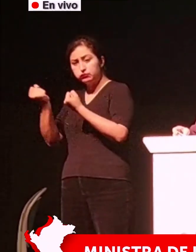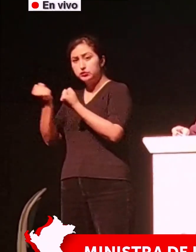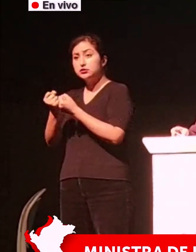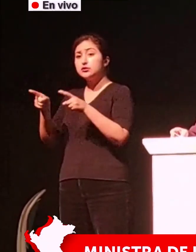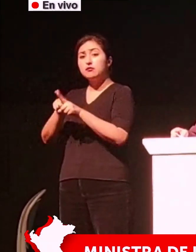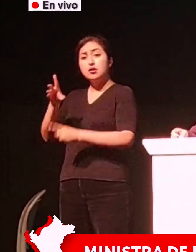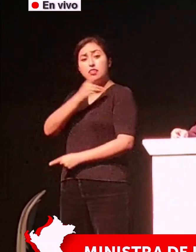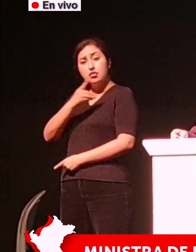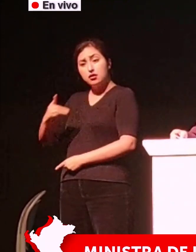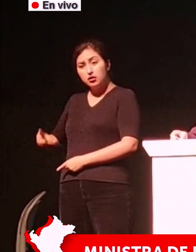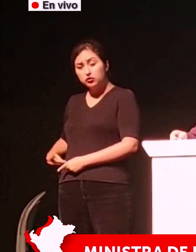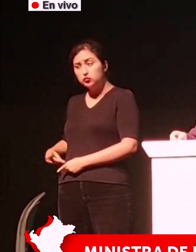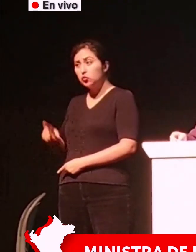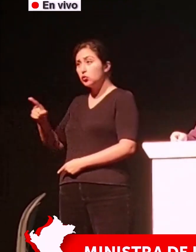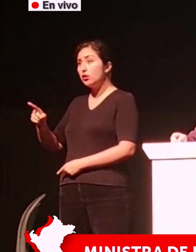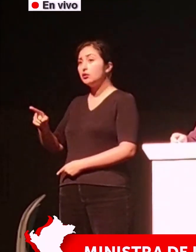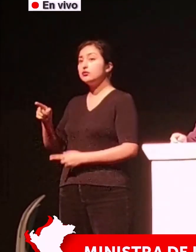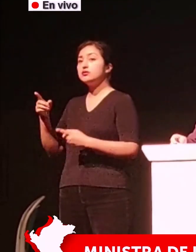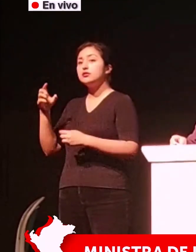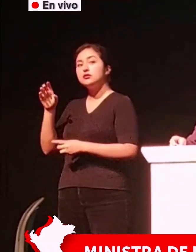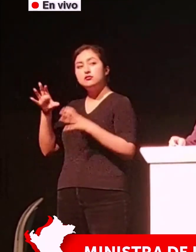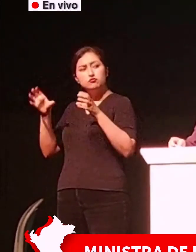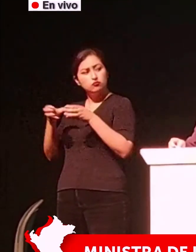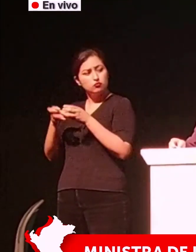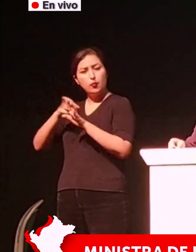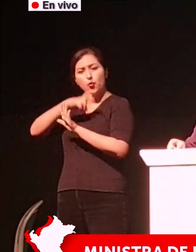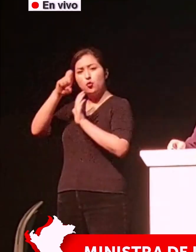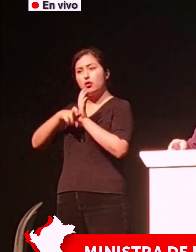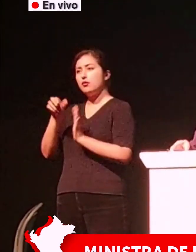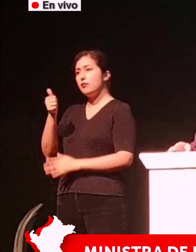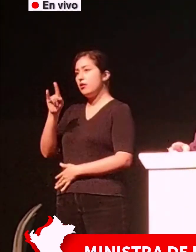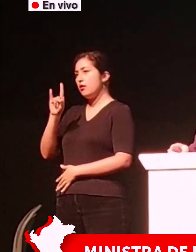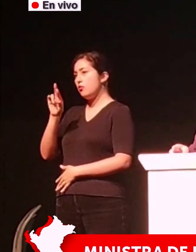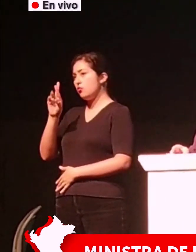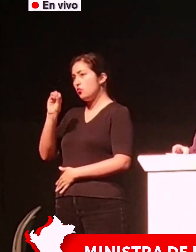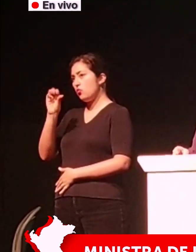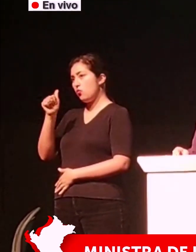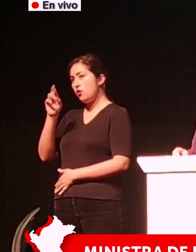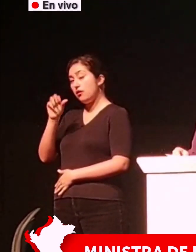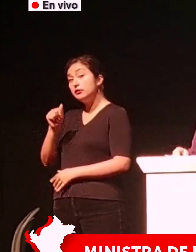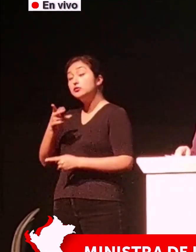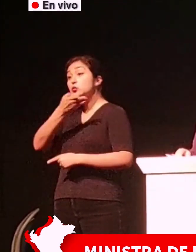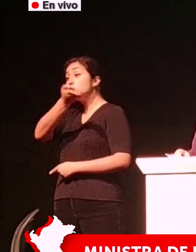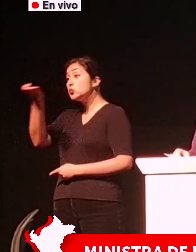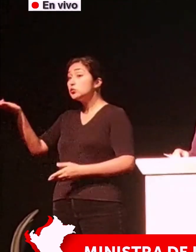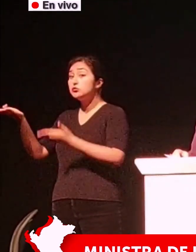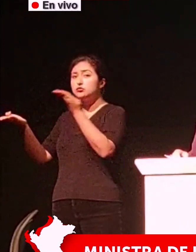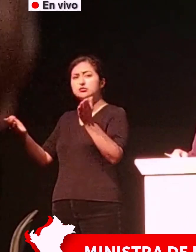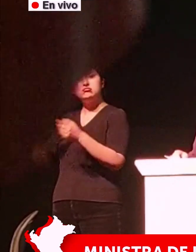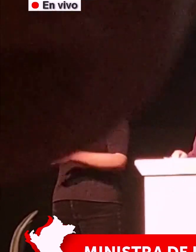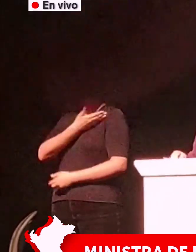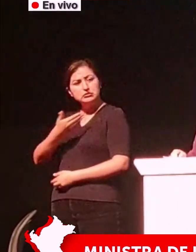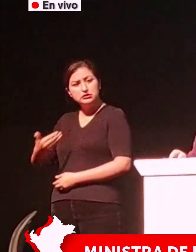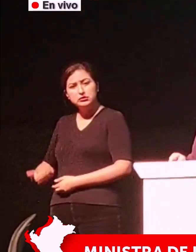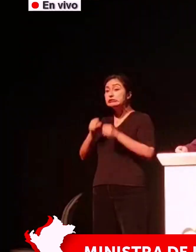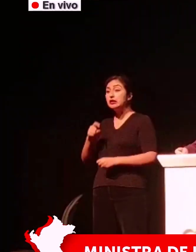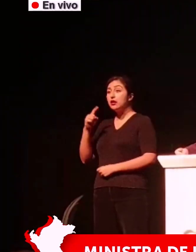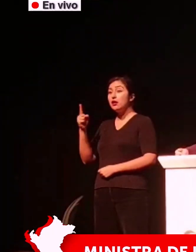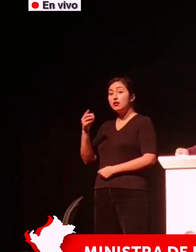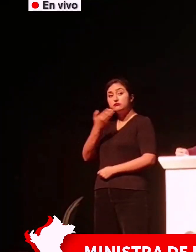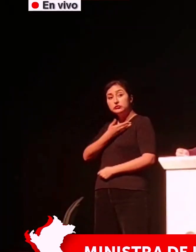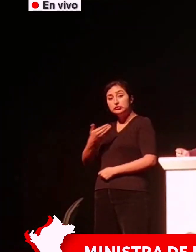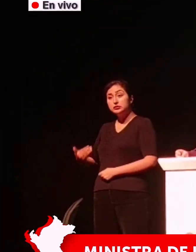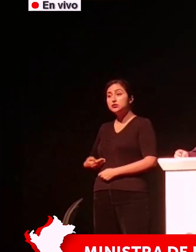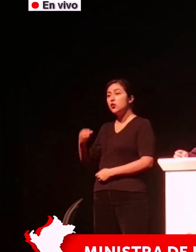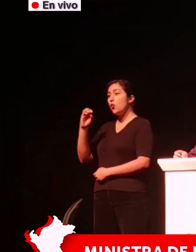la adolescente tampoco sea una causal de que le permitan contraer matrimonio. El matrimonio a temprana